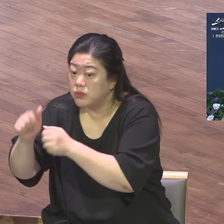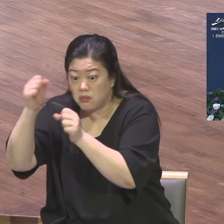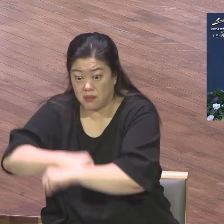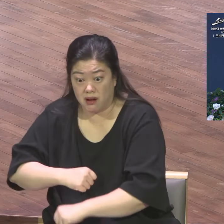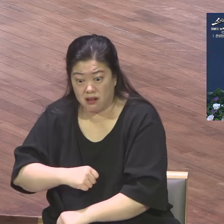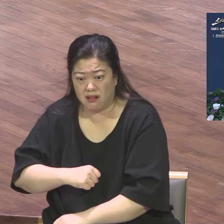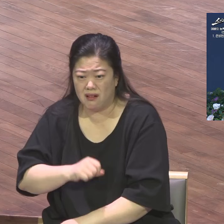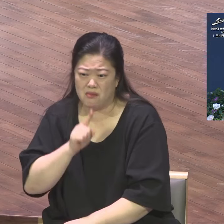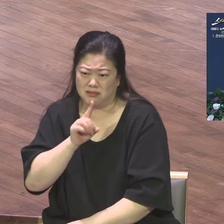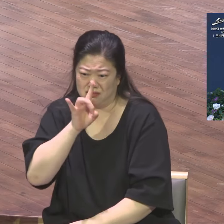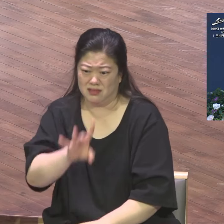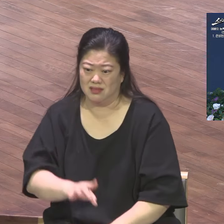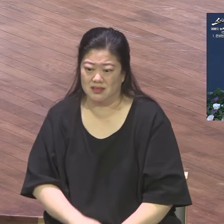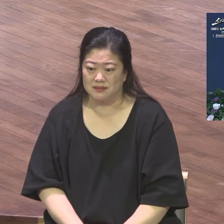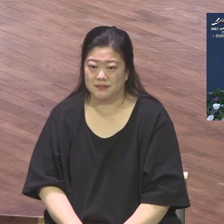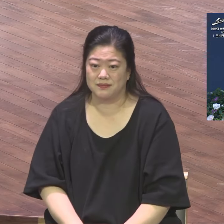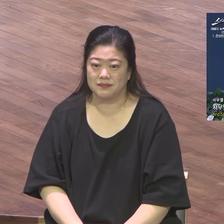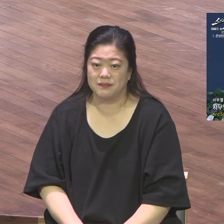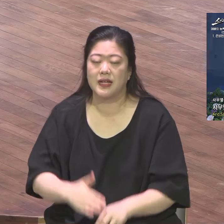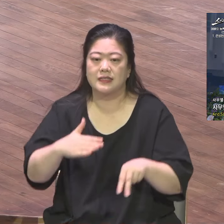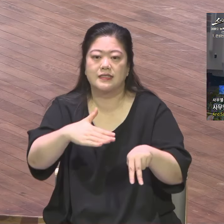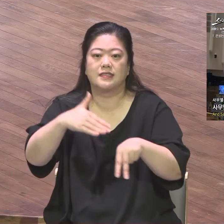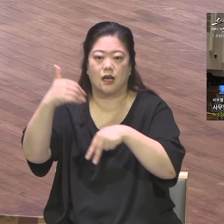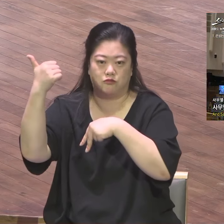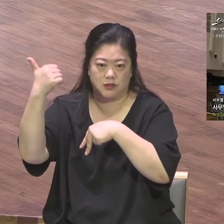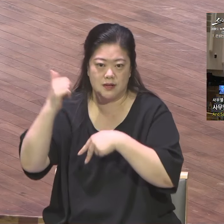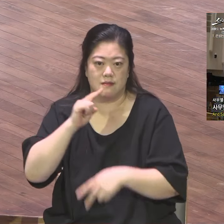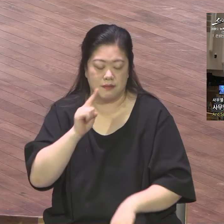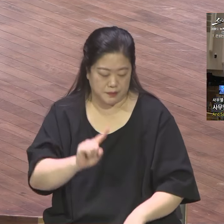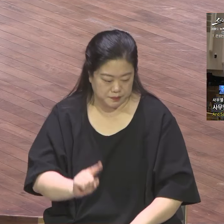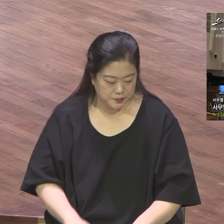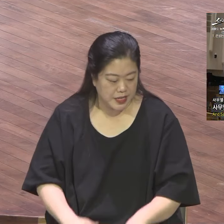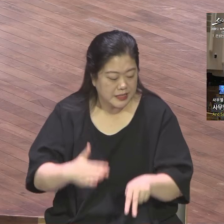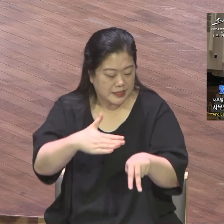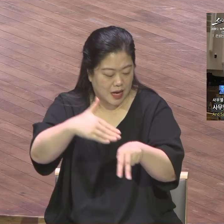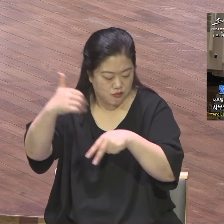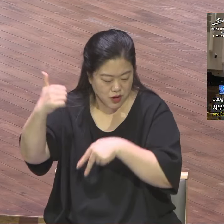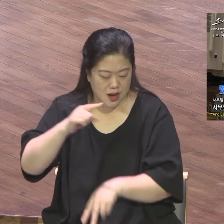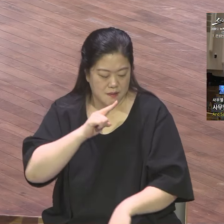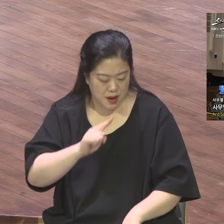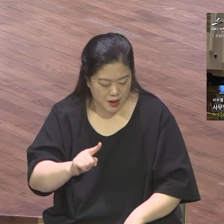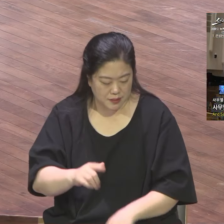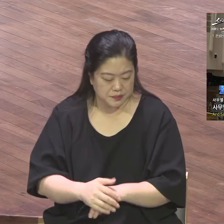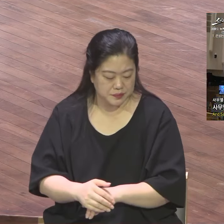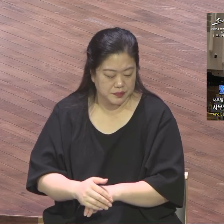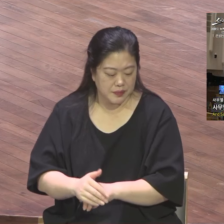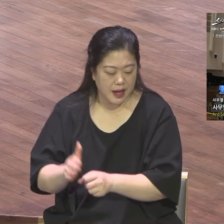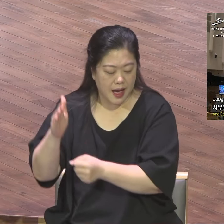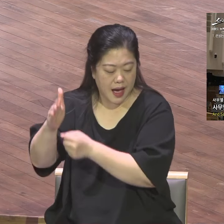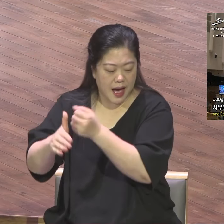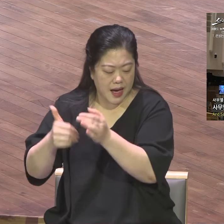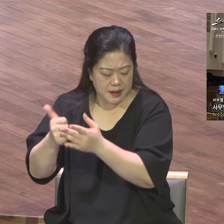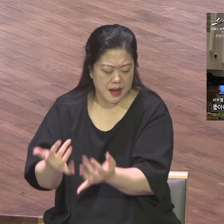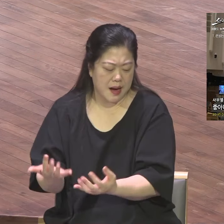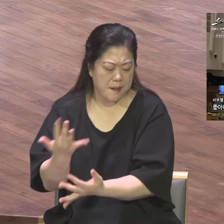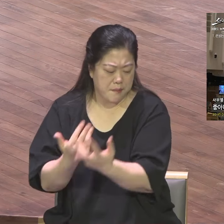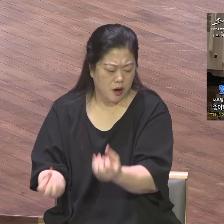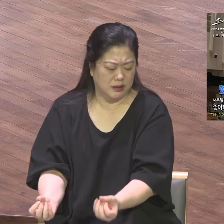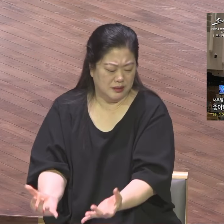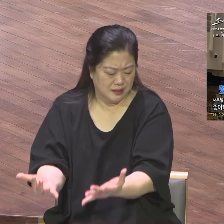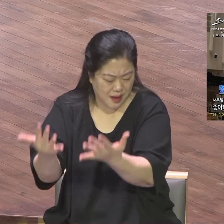사무엘상 15장 22절에 보면 사무엘이 이르되 여호와께서 번제와 다른 제사를 그의 목소리를 청중하는